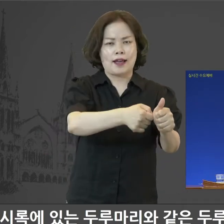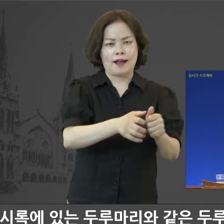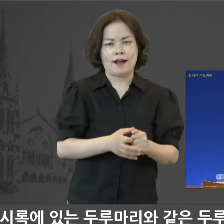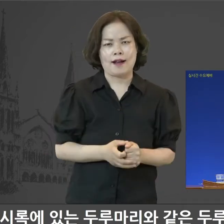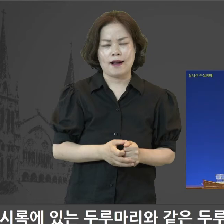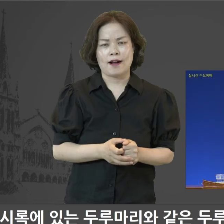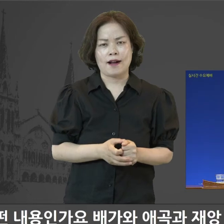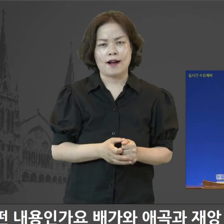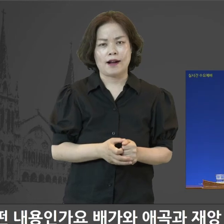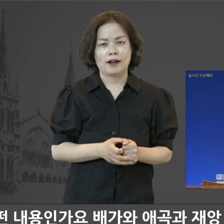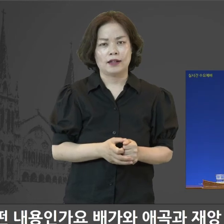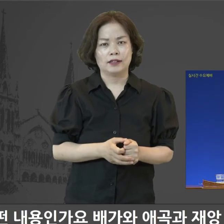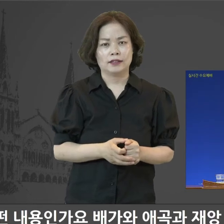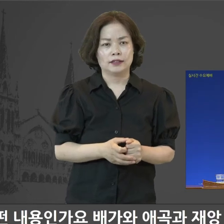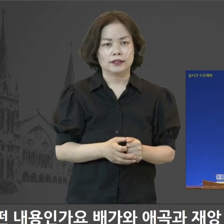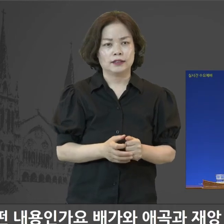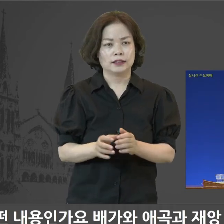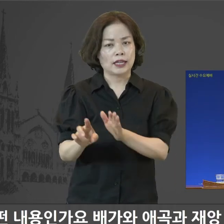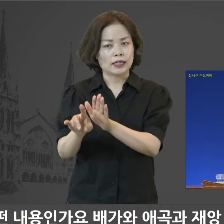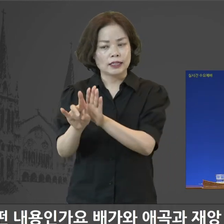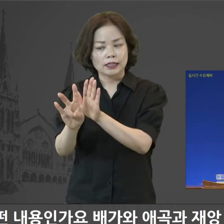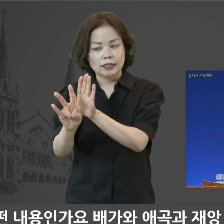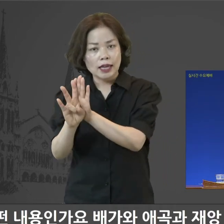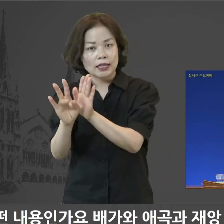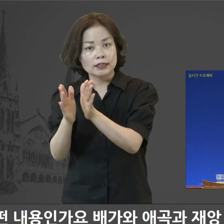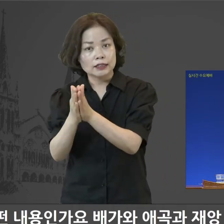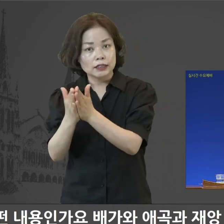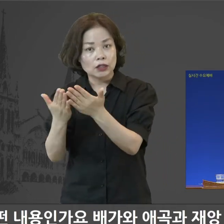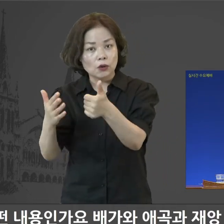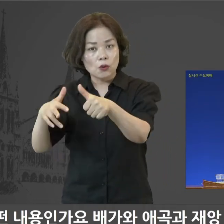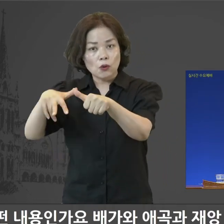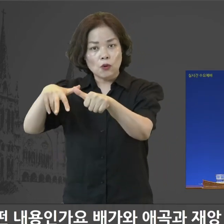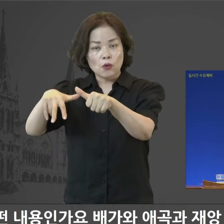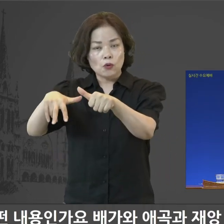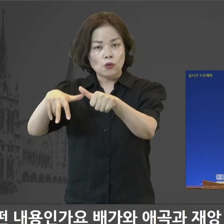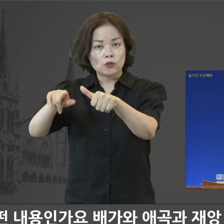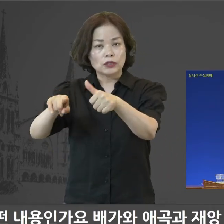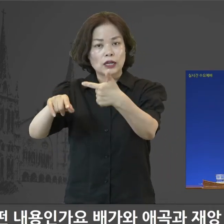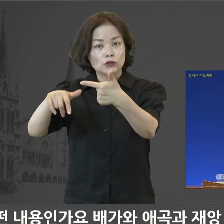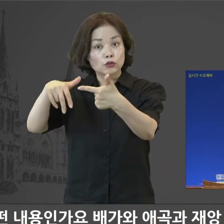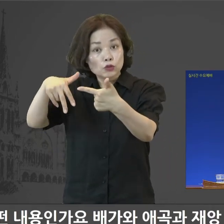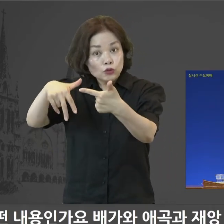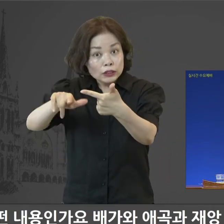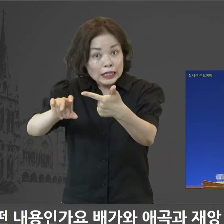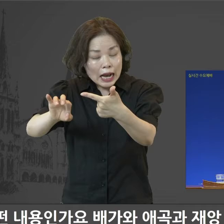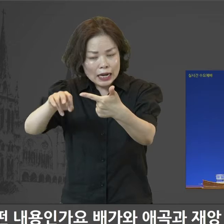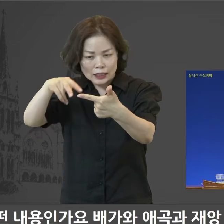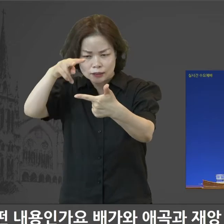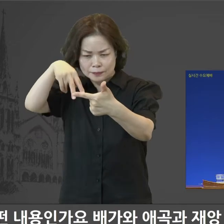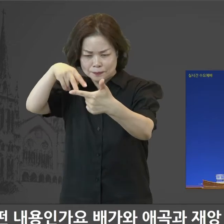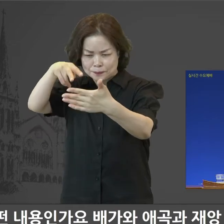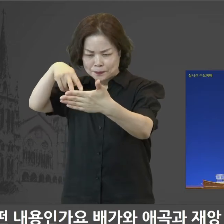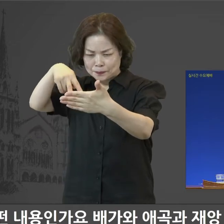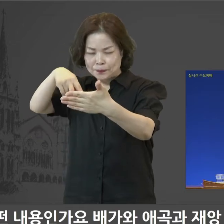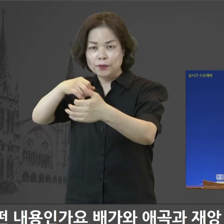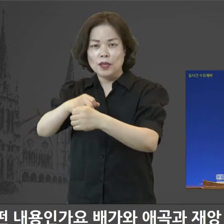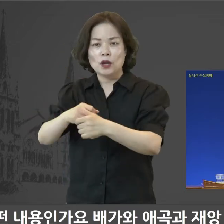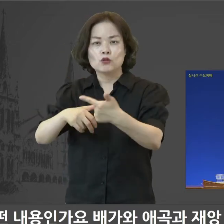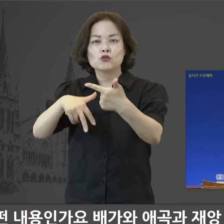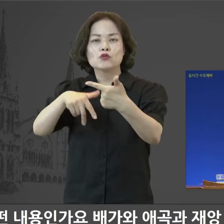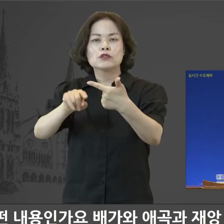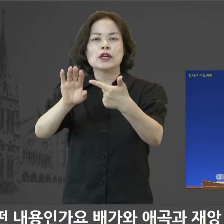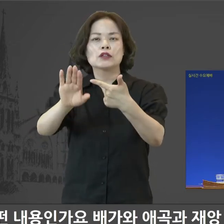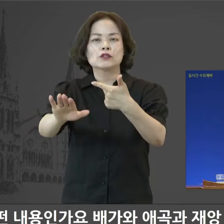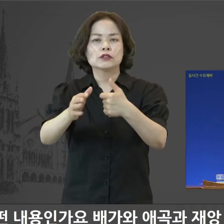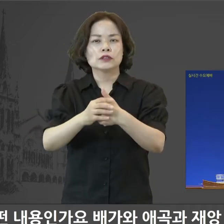그리고 계시록 6장, 여러분 이제 계시록을 5장에서 이제 제가 말씀을 하지만 6장 이후로 쭉 읽어 나가 보시면은 6장 이후에